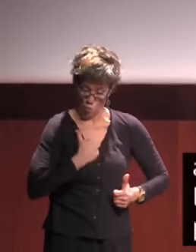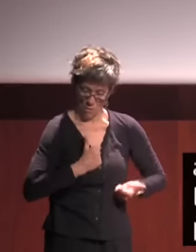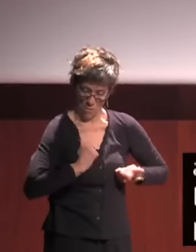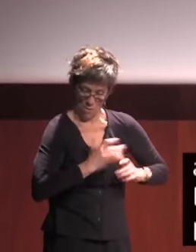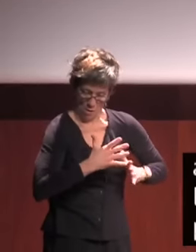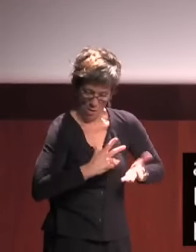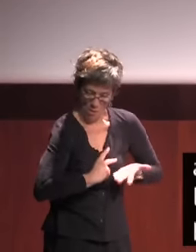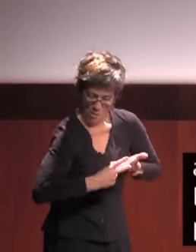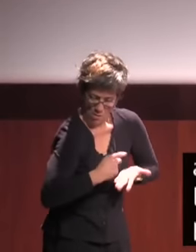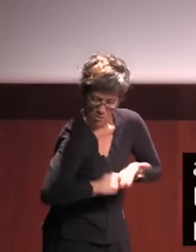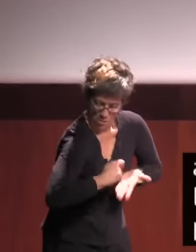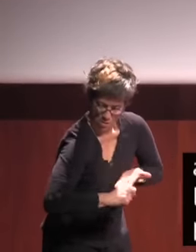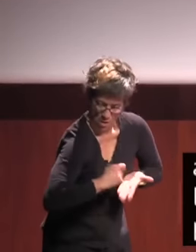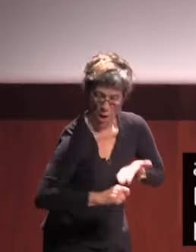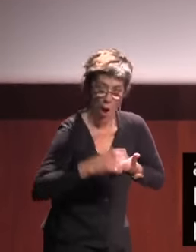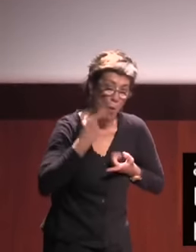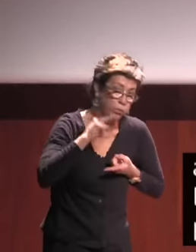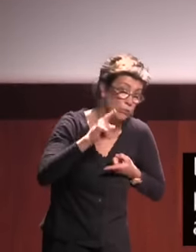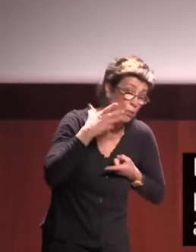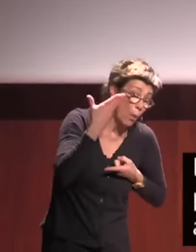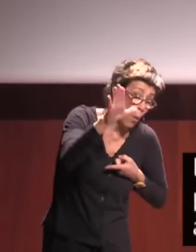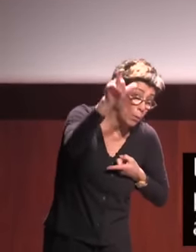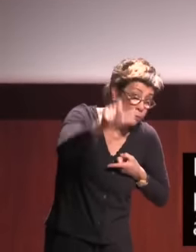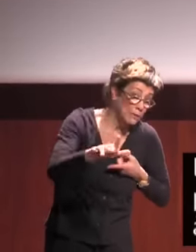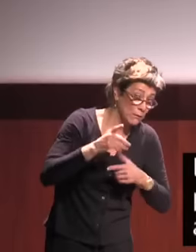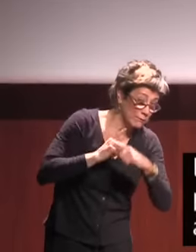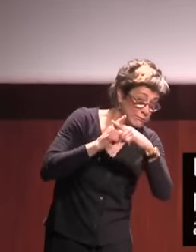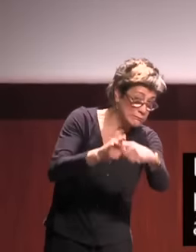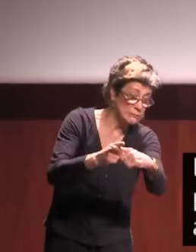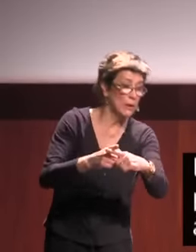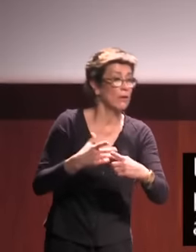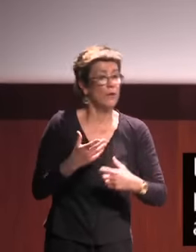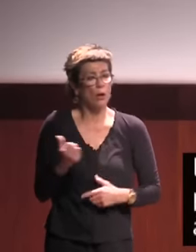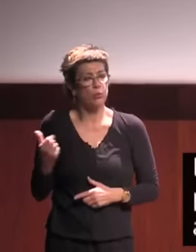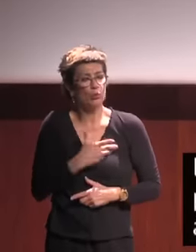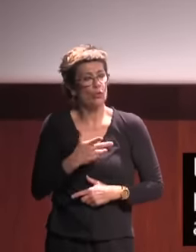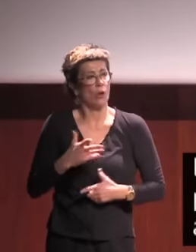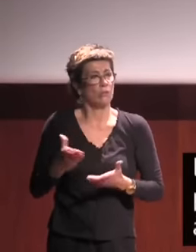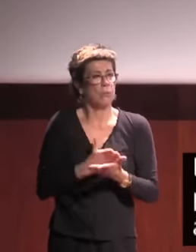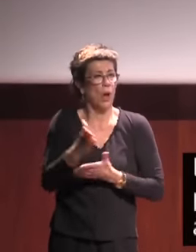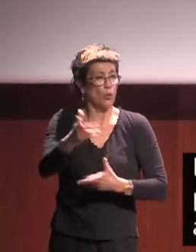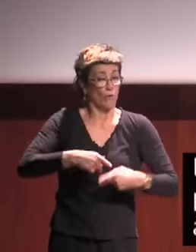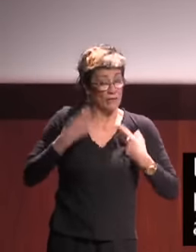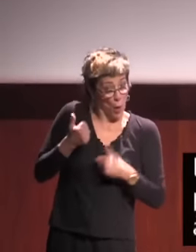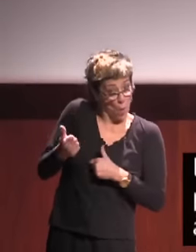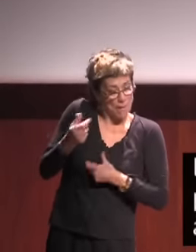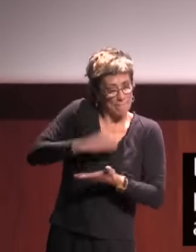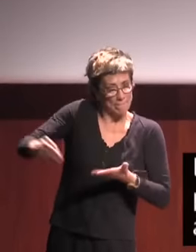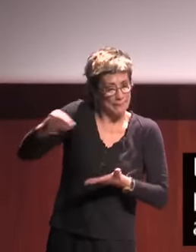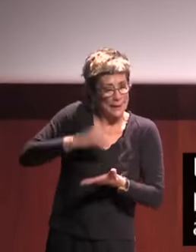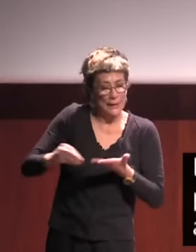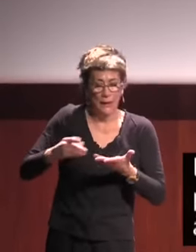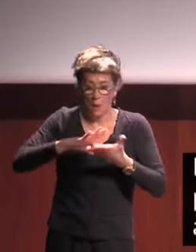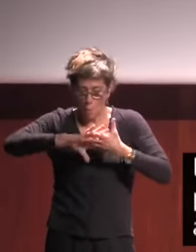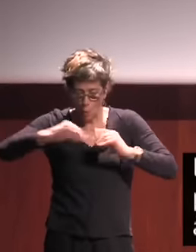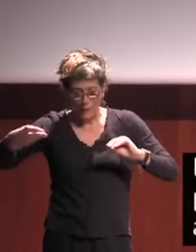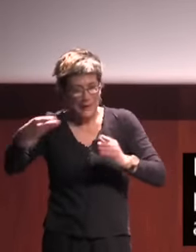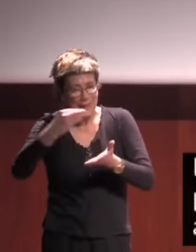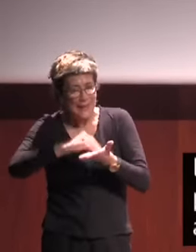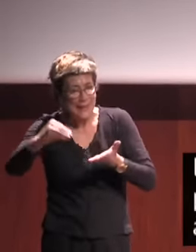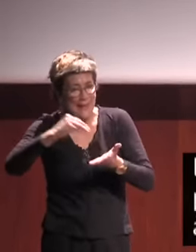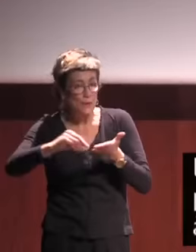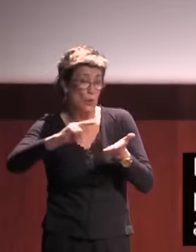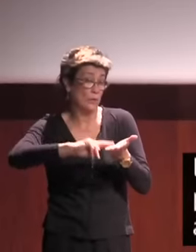soi-même pour s'adresser à autrui. C'est de ces autobiographies d'auteurs sourds et des modalités de